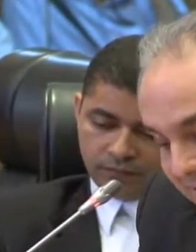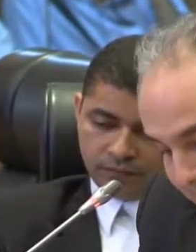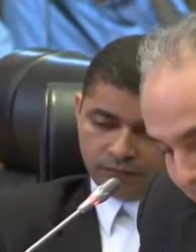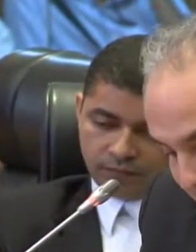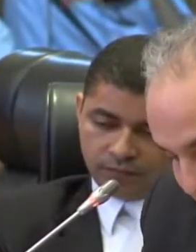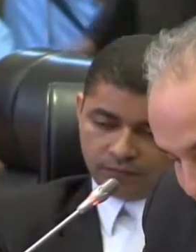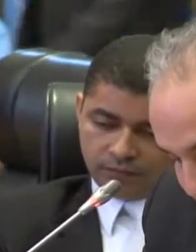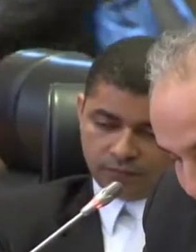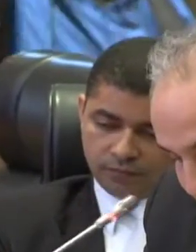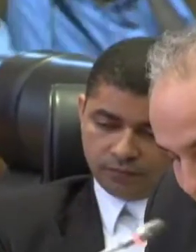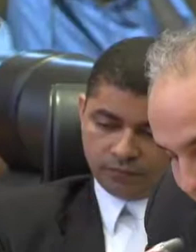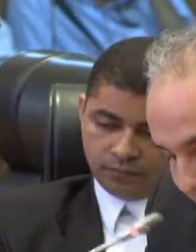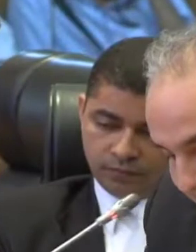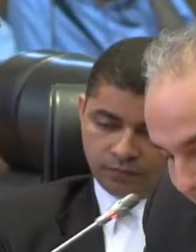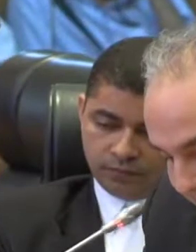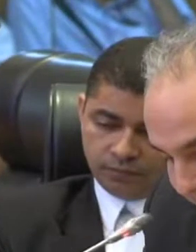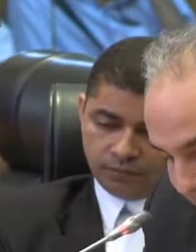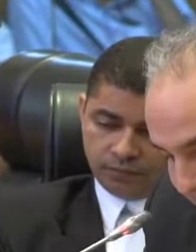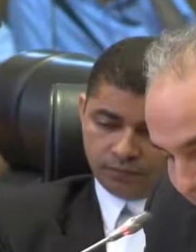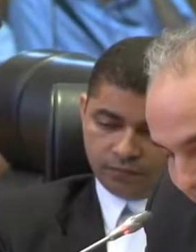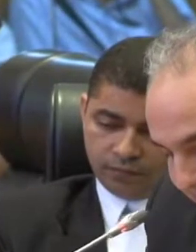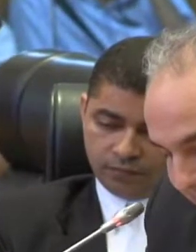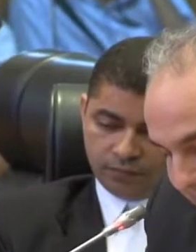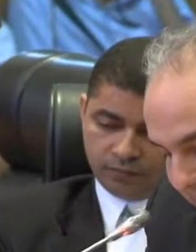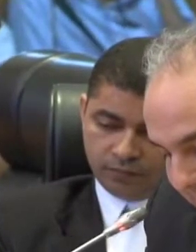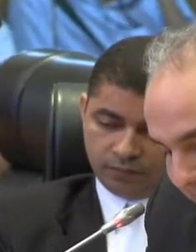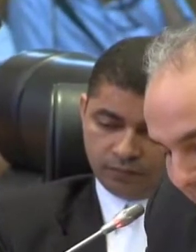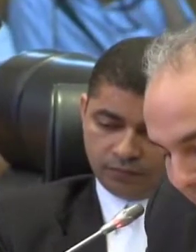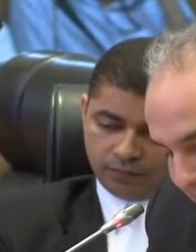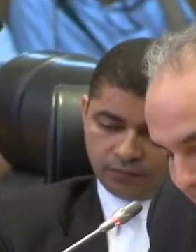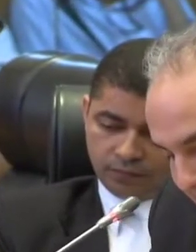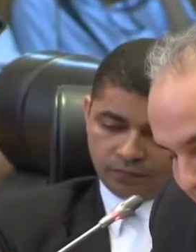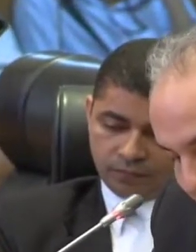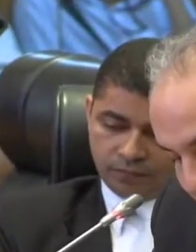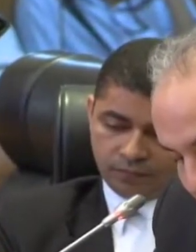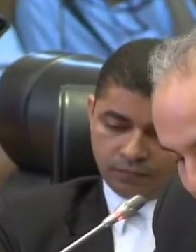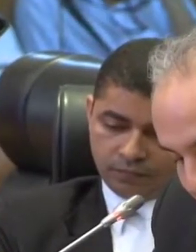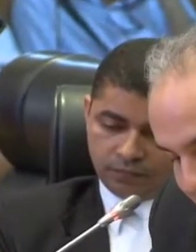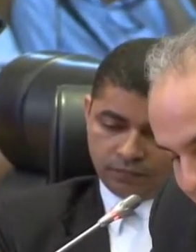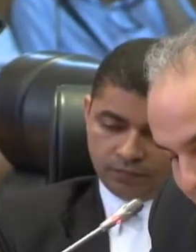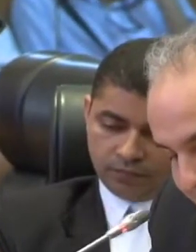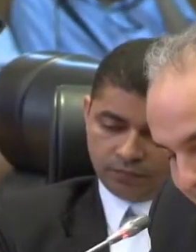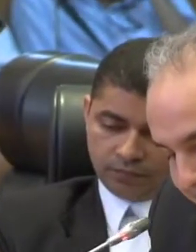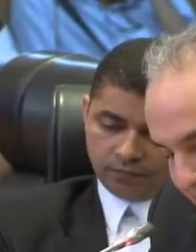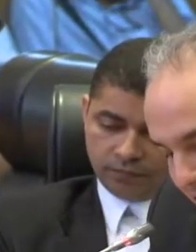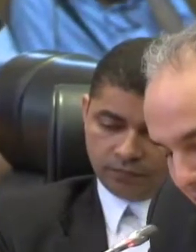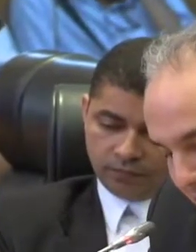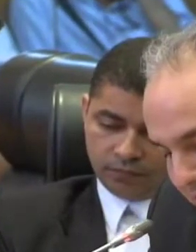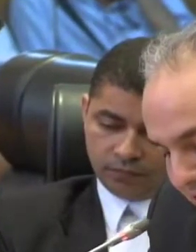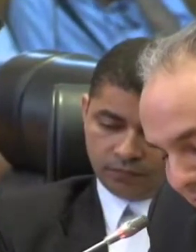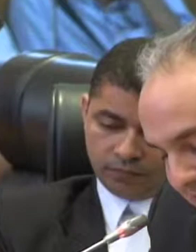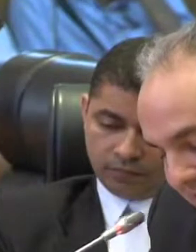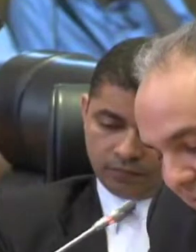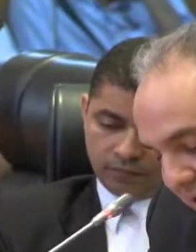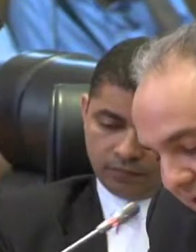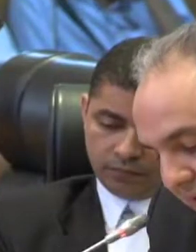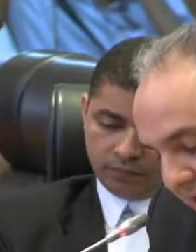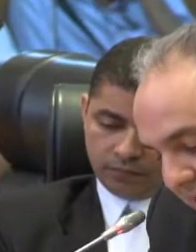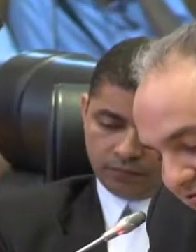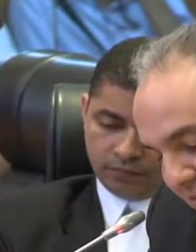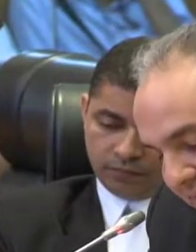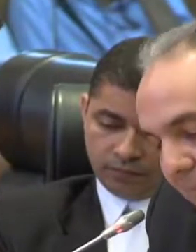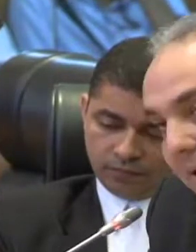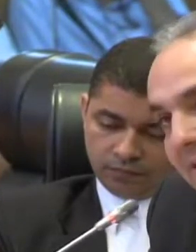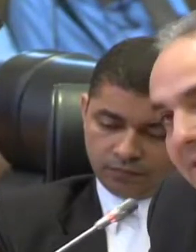estabelece que é de interesse metropolitano os seguintes serviços comuns aos municípios que